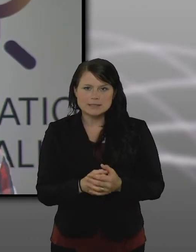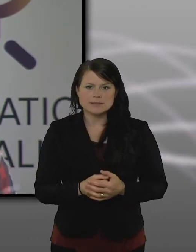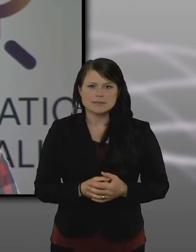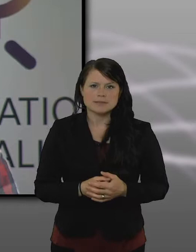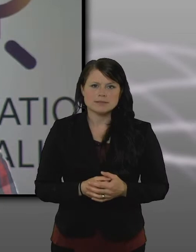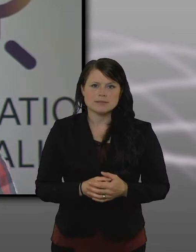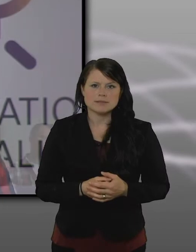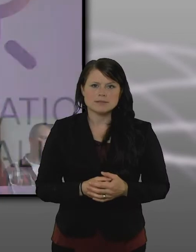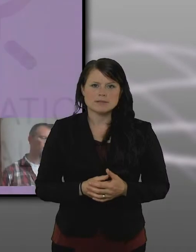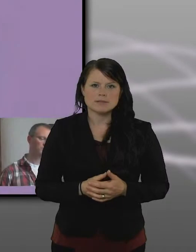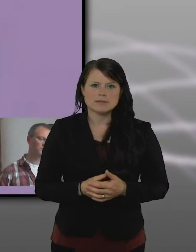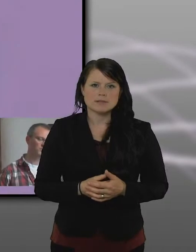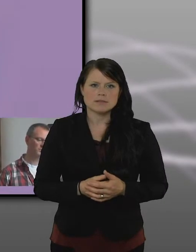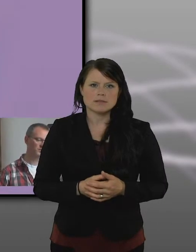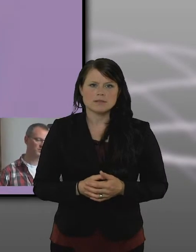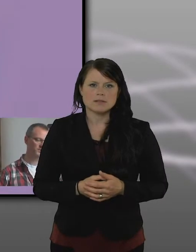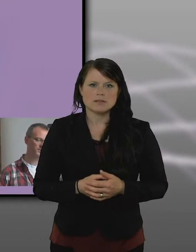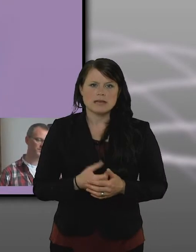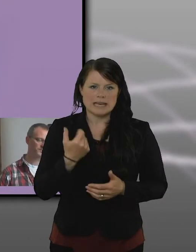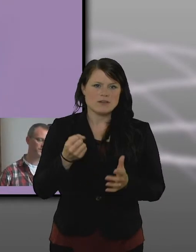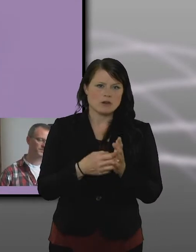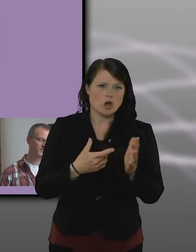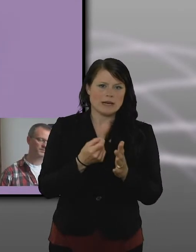Det är inte helt nödvändigt. Jag kan förklara också hur det ser ut.